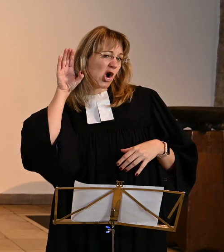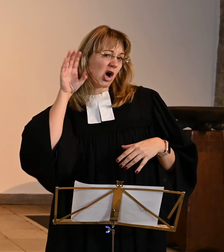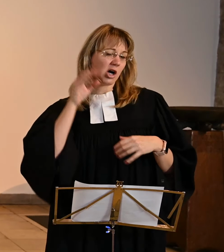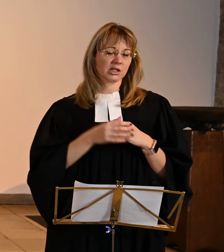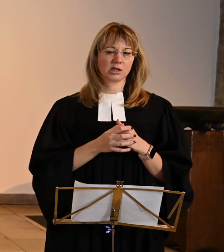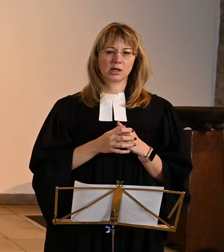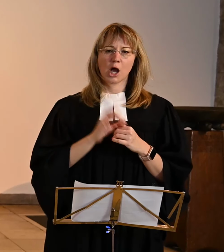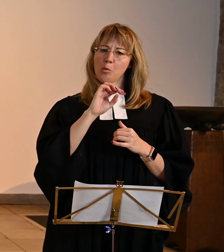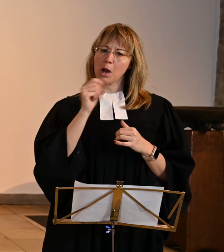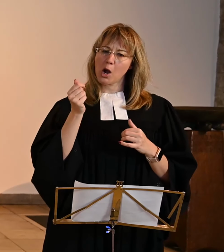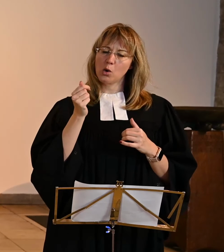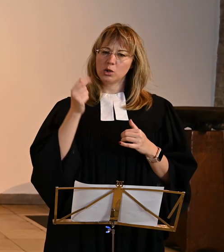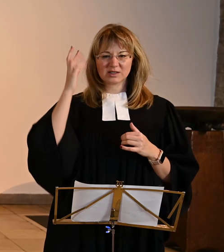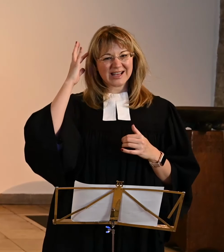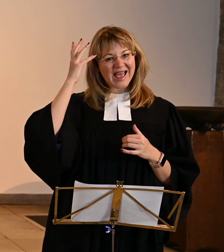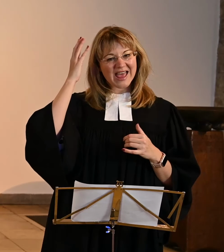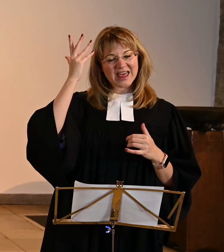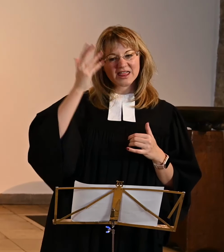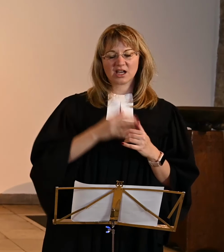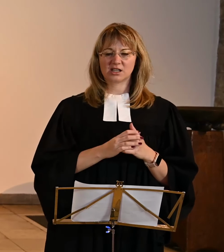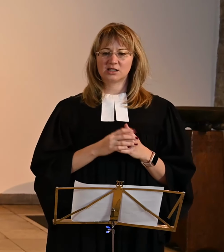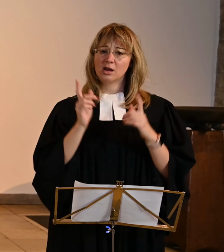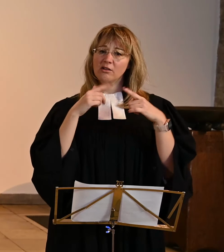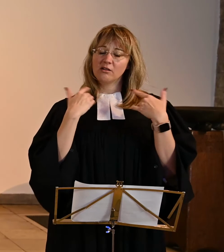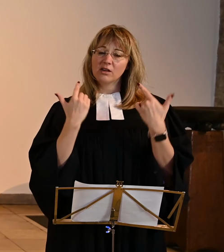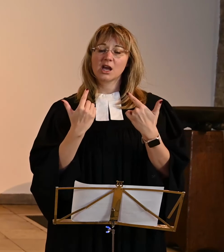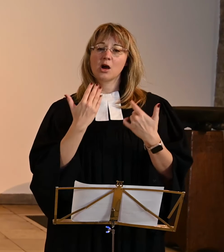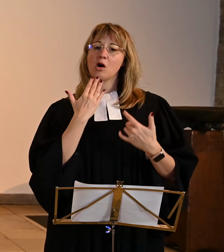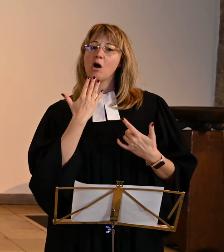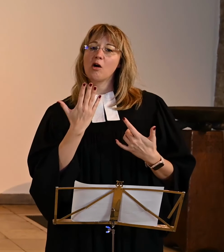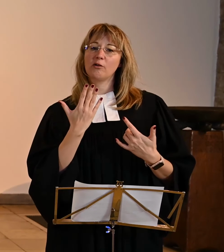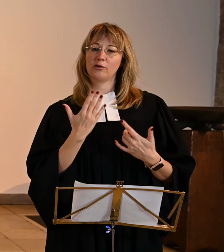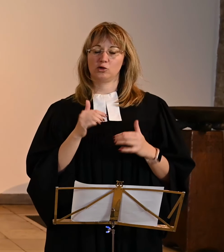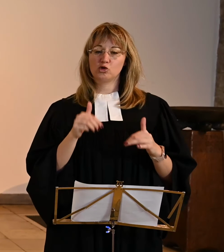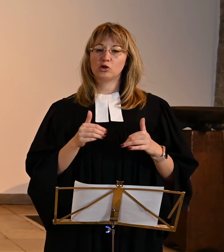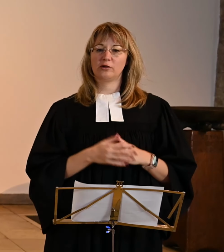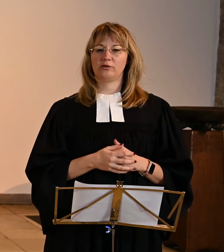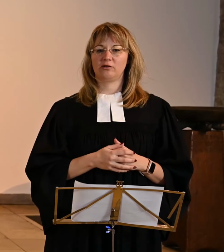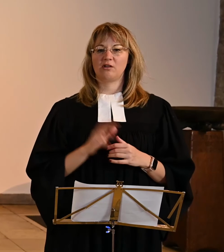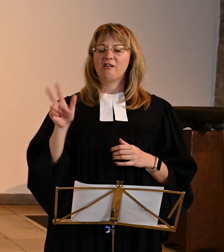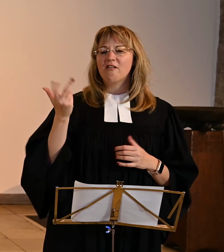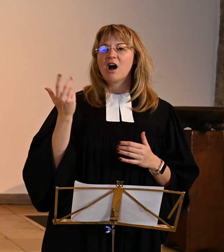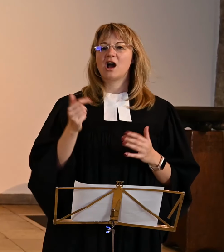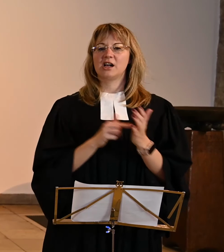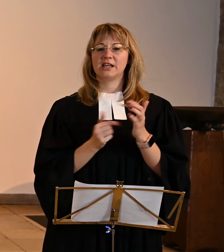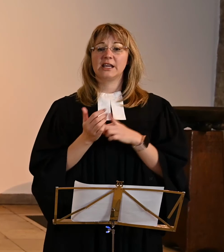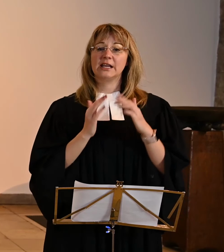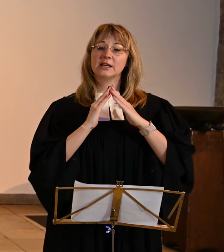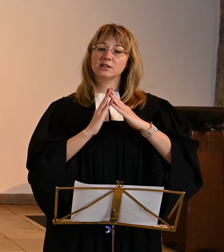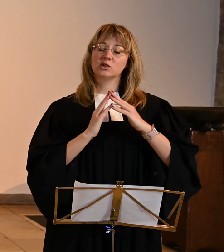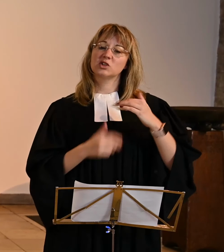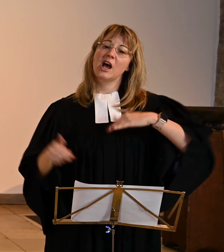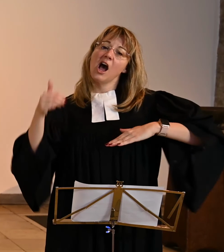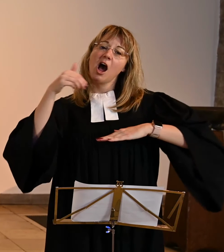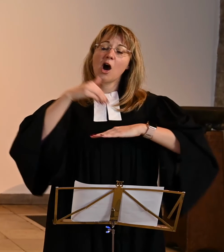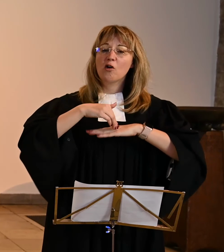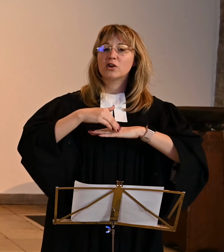Paulus erinnert daran, dass wir Hoffnung haben dürfen, weil Jesus Christus gestorben und auferstanden